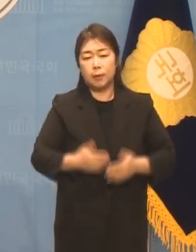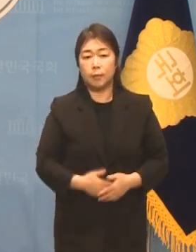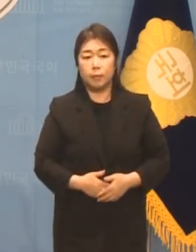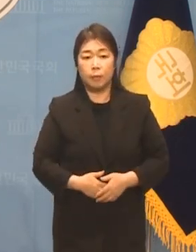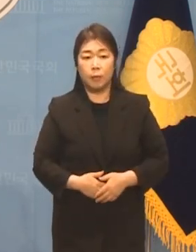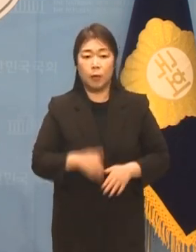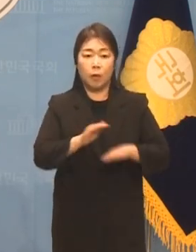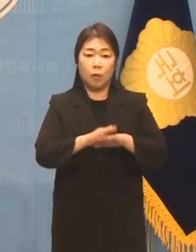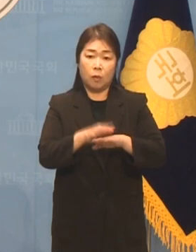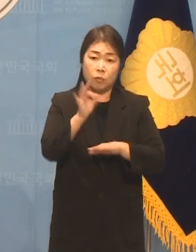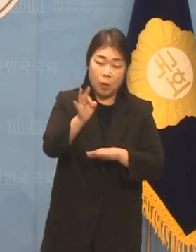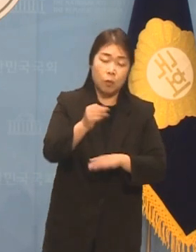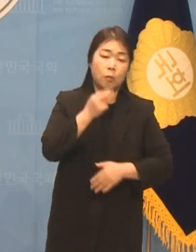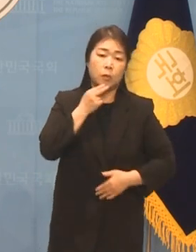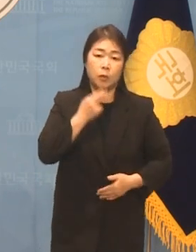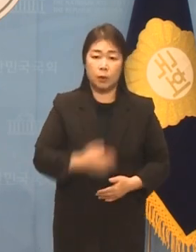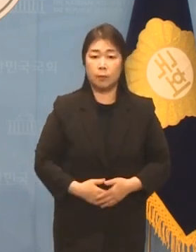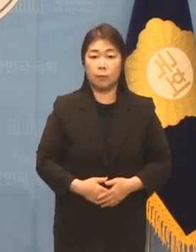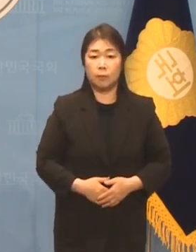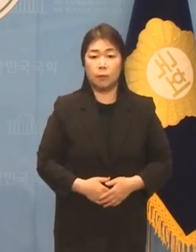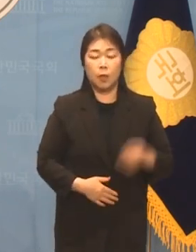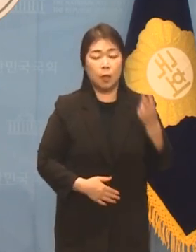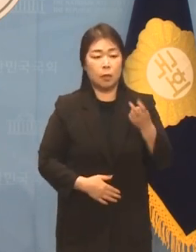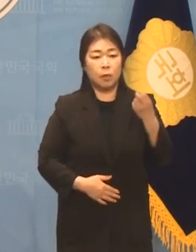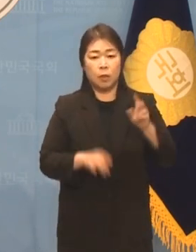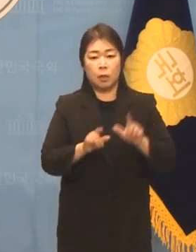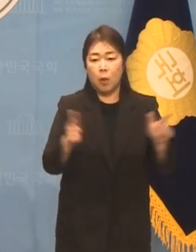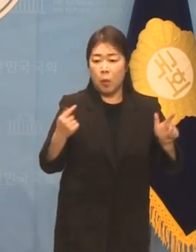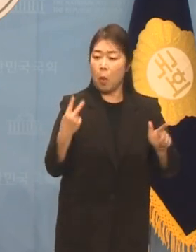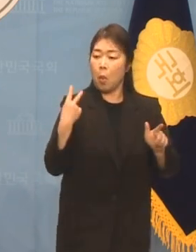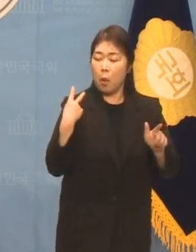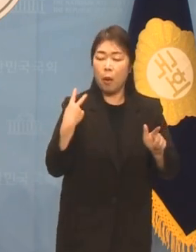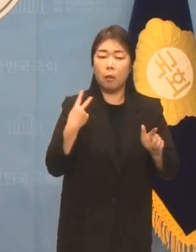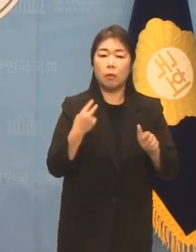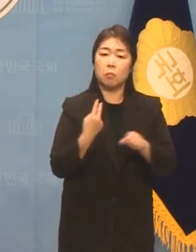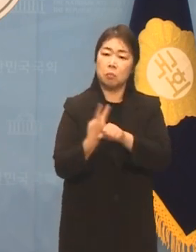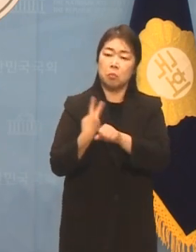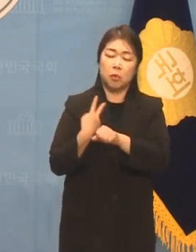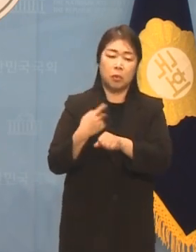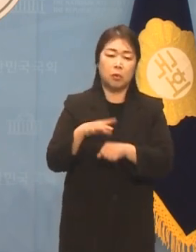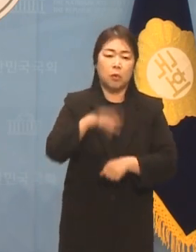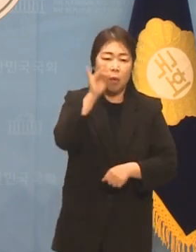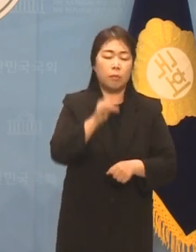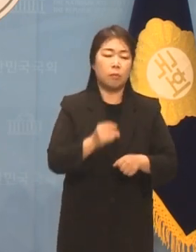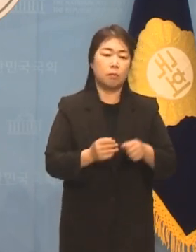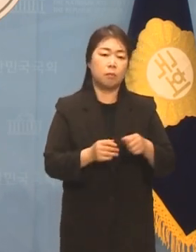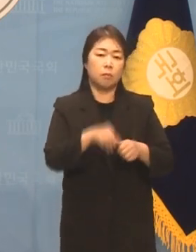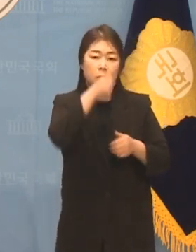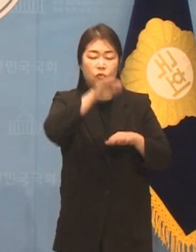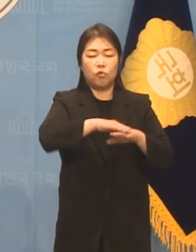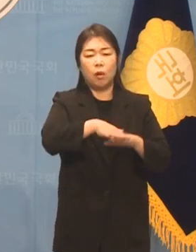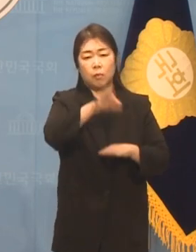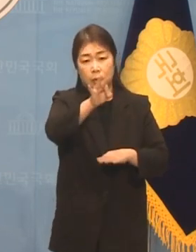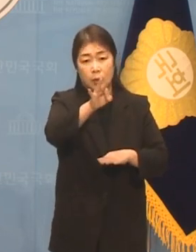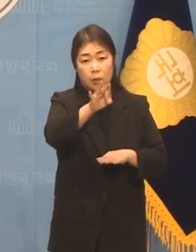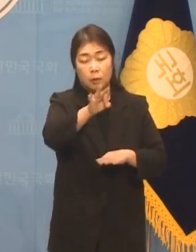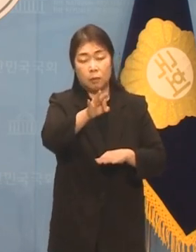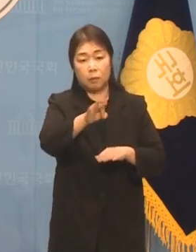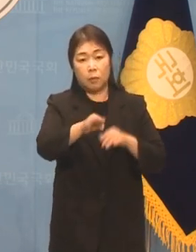수당도 2022년에야 처음 생겼습니다. 월 4만 원의 위험수당